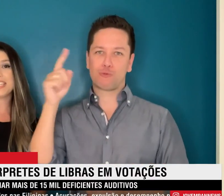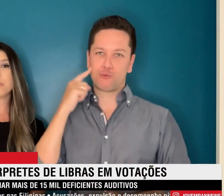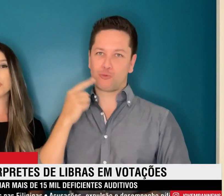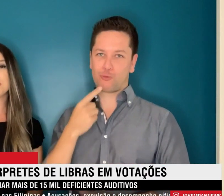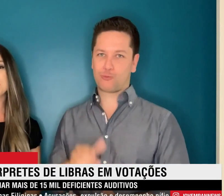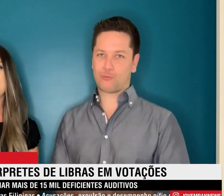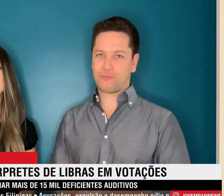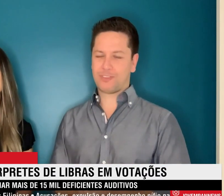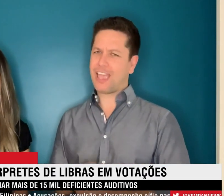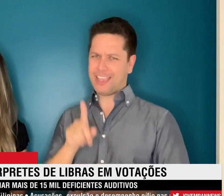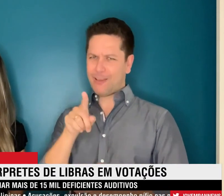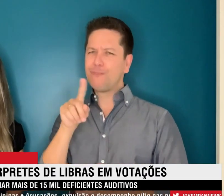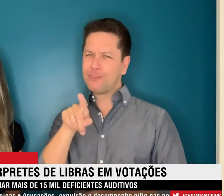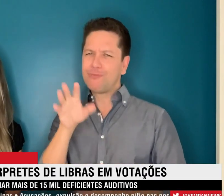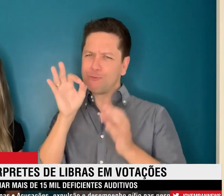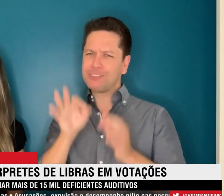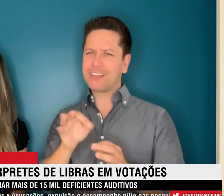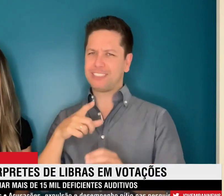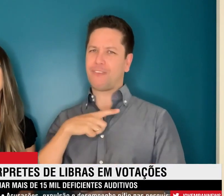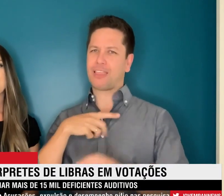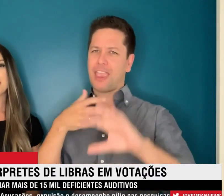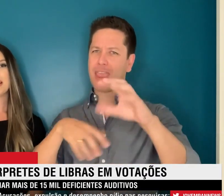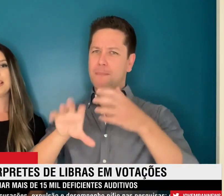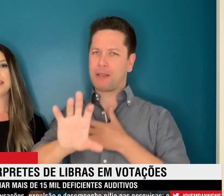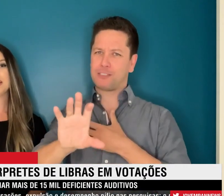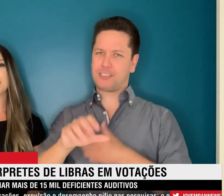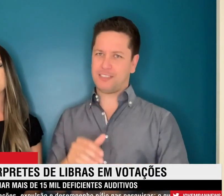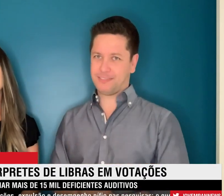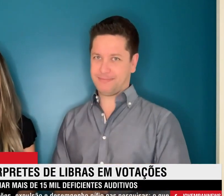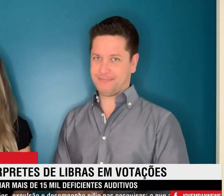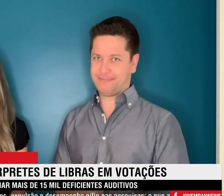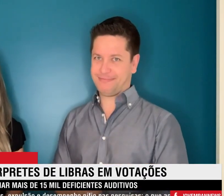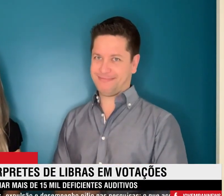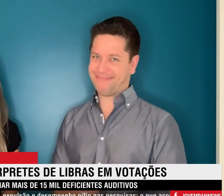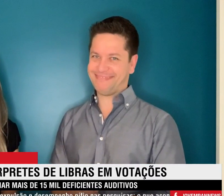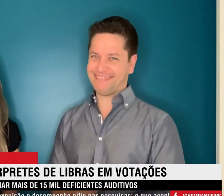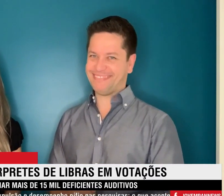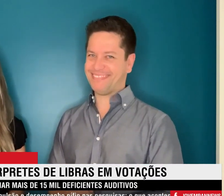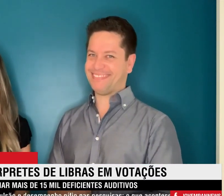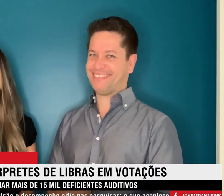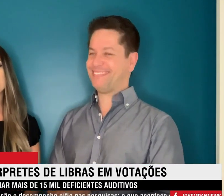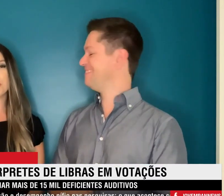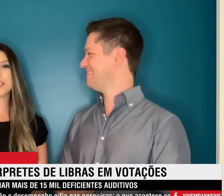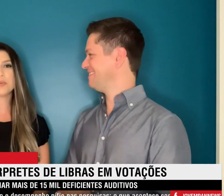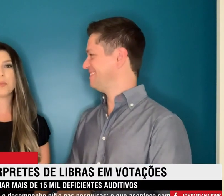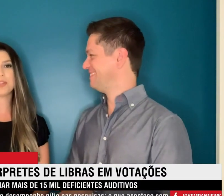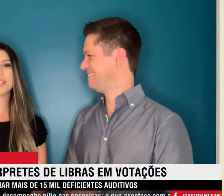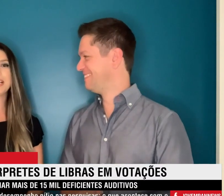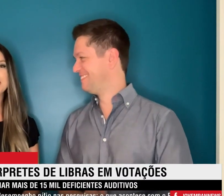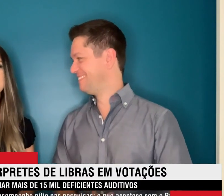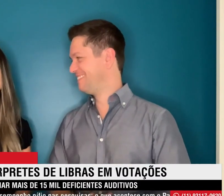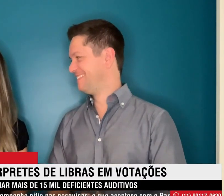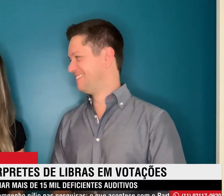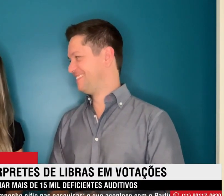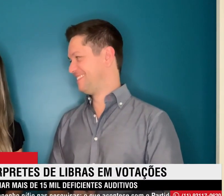conseguirem utilizar seria muito mais fácil né para se comunicar bom então eu acredito que todos nós